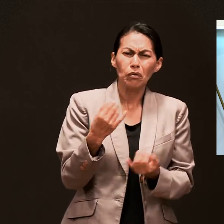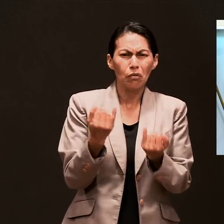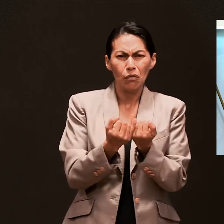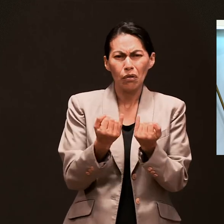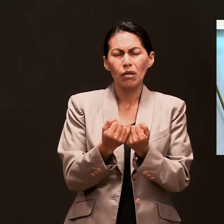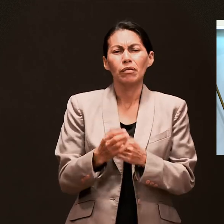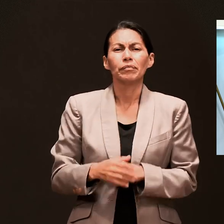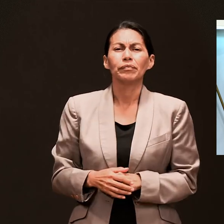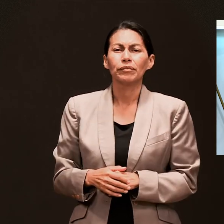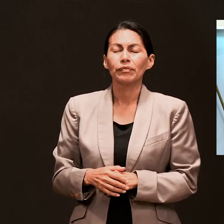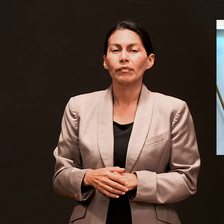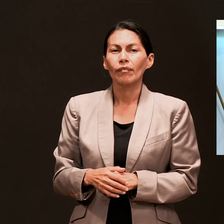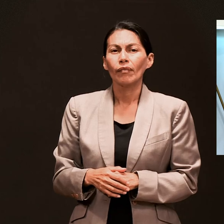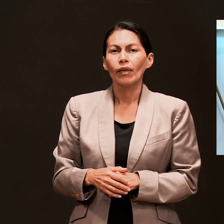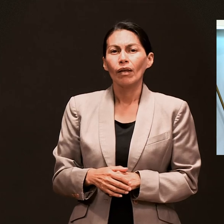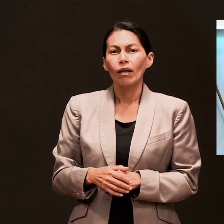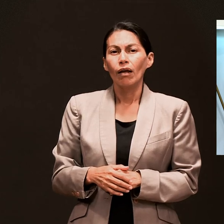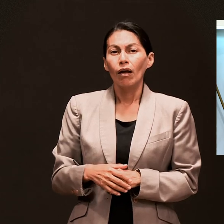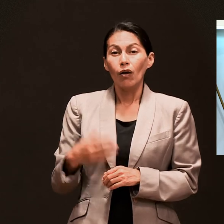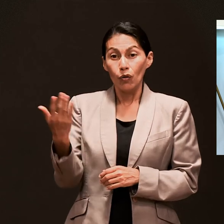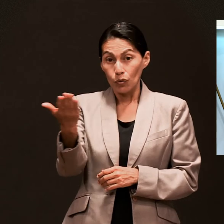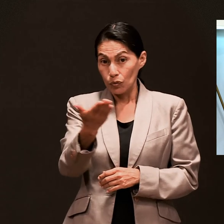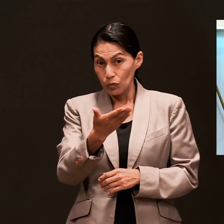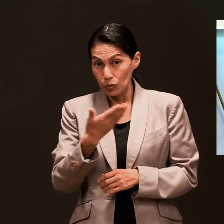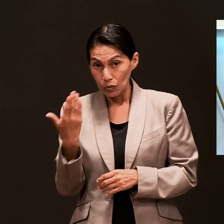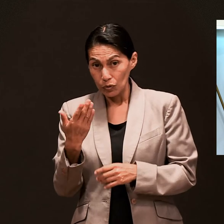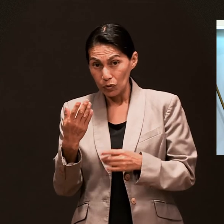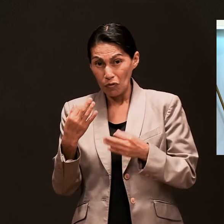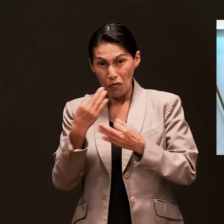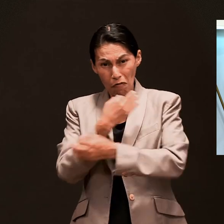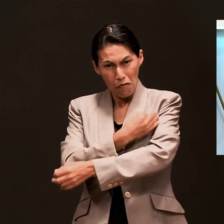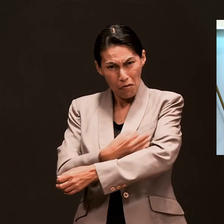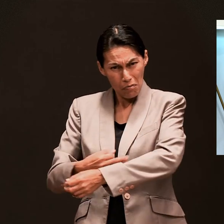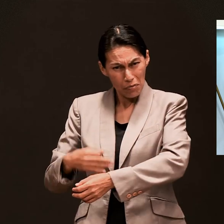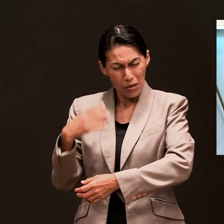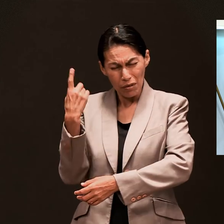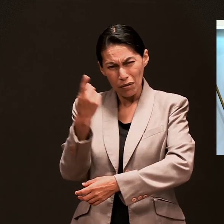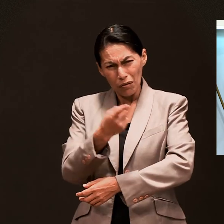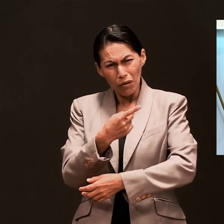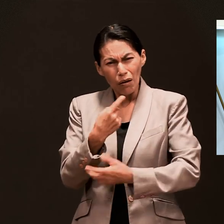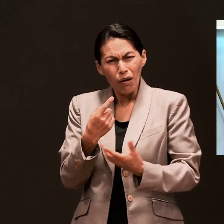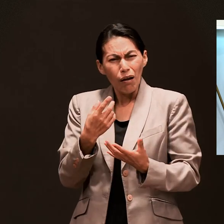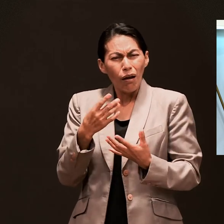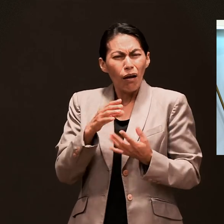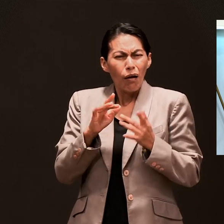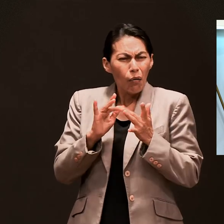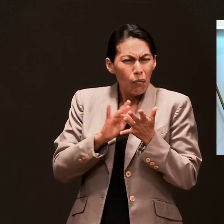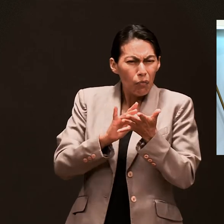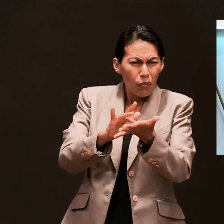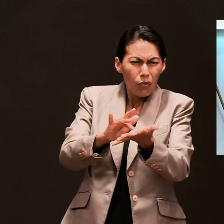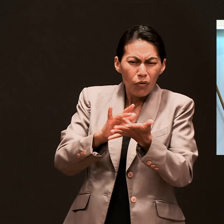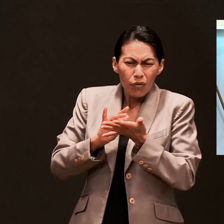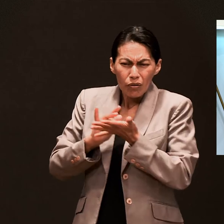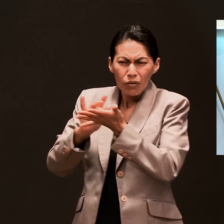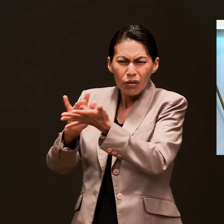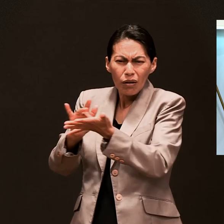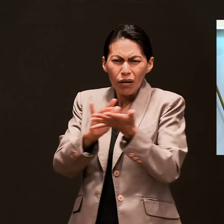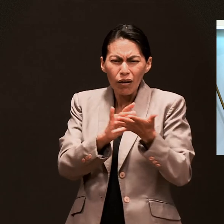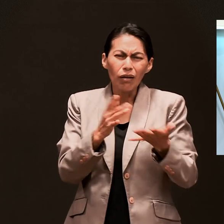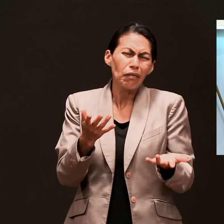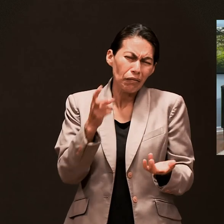somos una gran familia que debemos apoyarnos los unos a los otros por eso